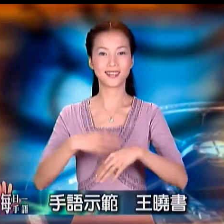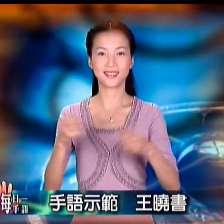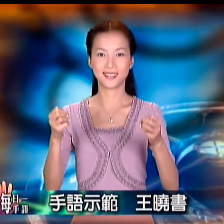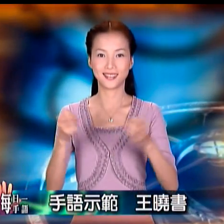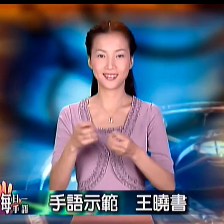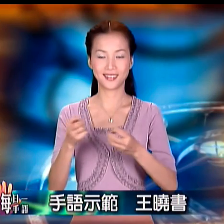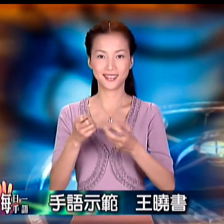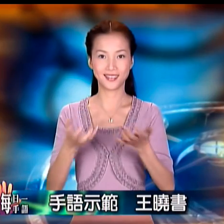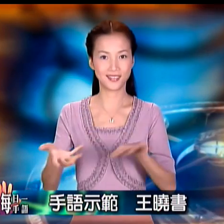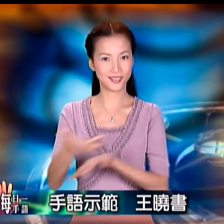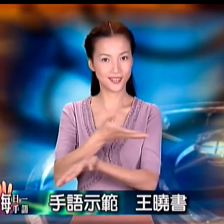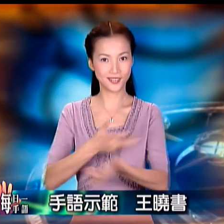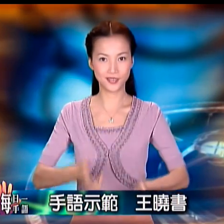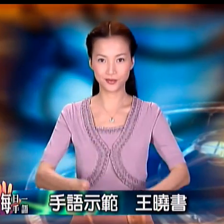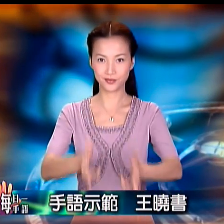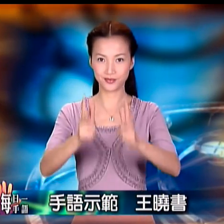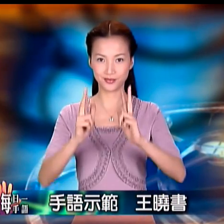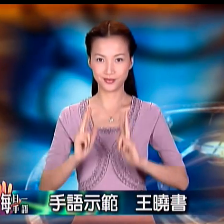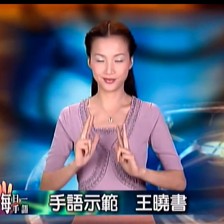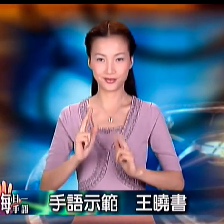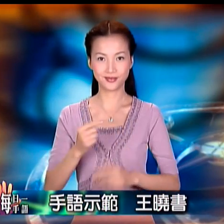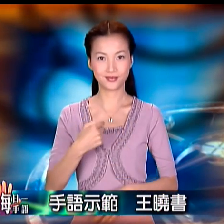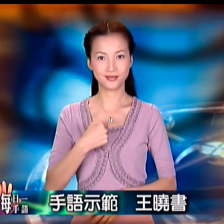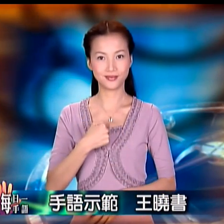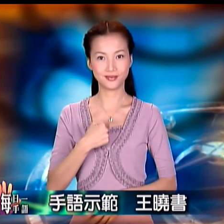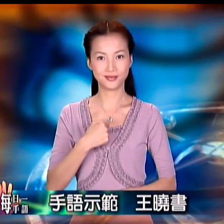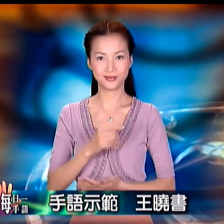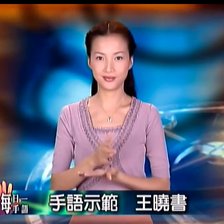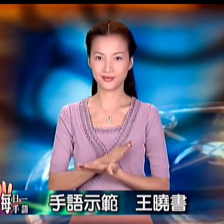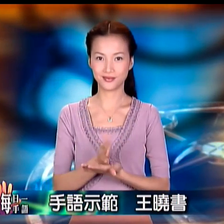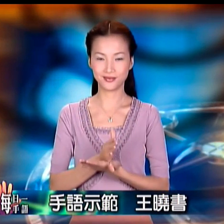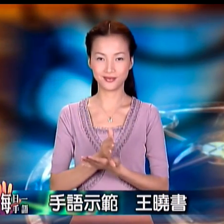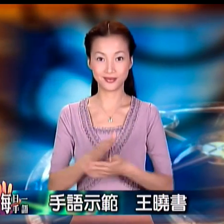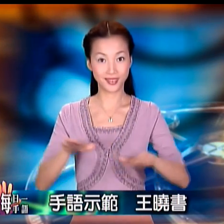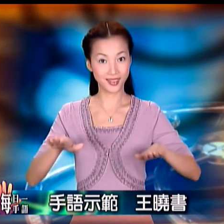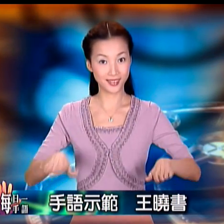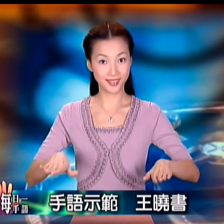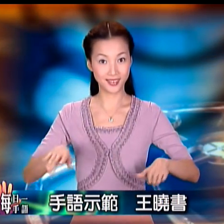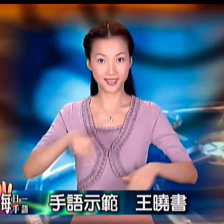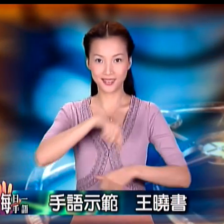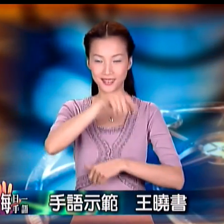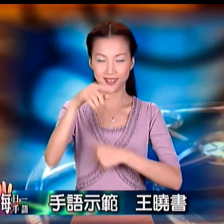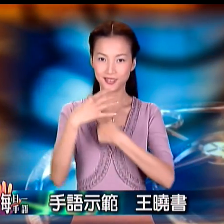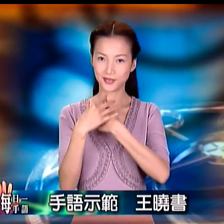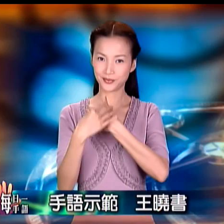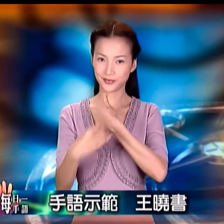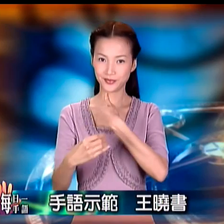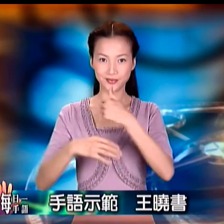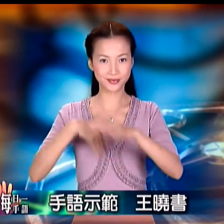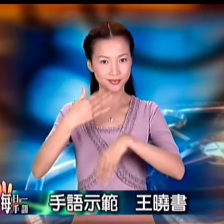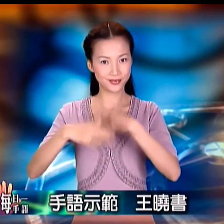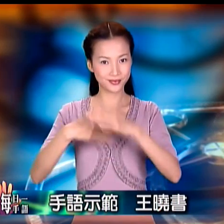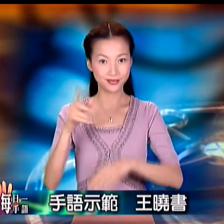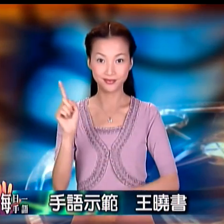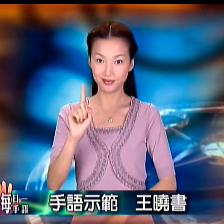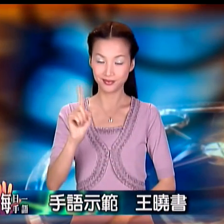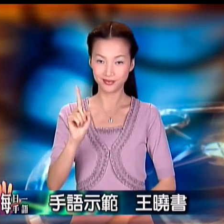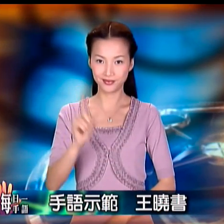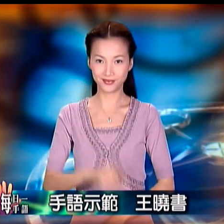用双手搭起无声的桥梁，我是王小舒。今天我们要来学跟生活有关的